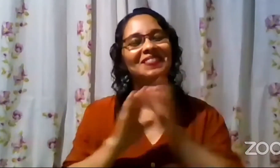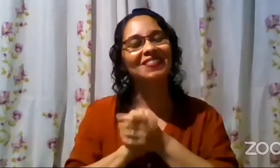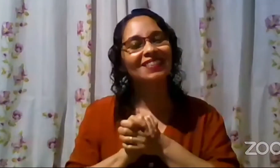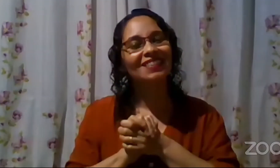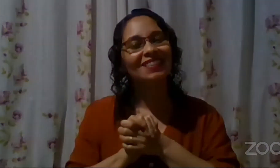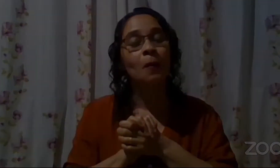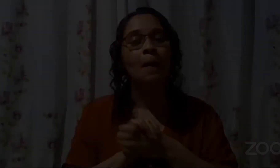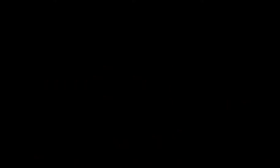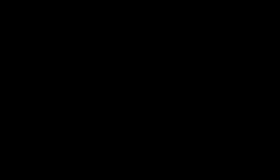surdo.